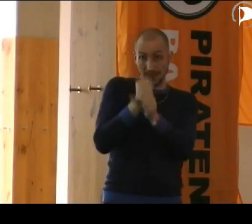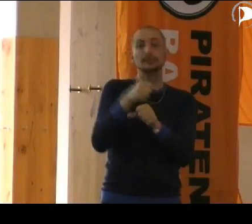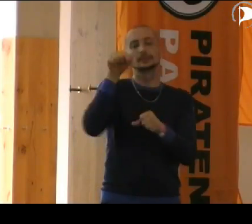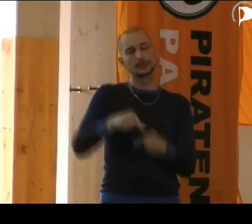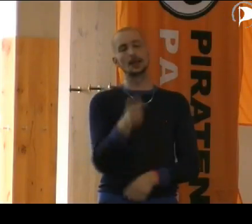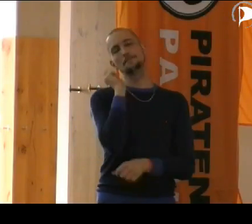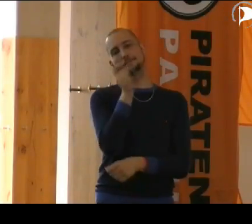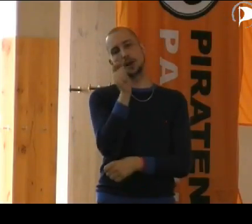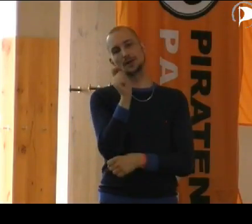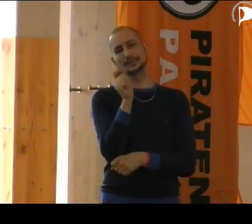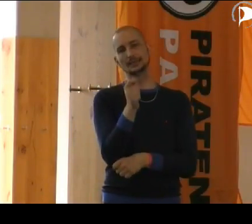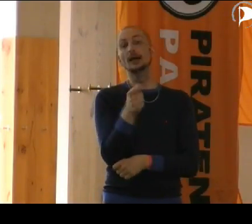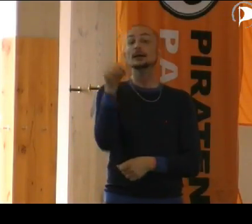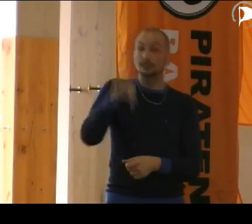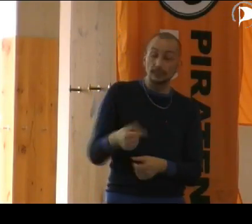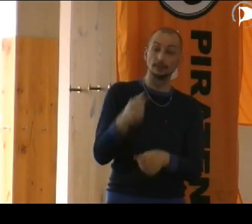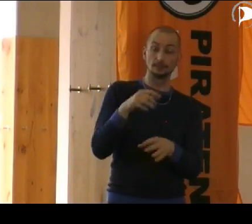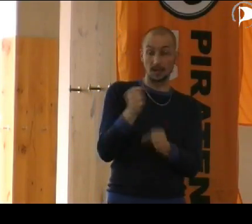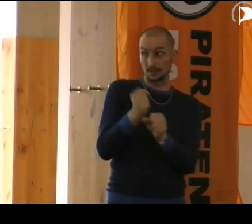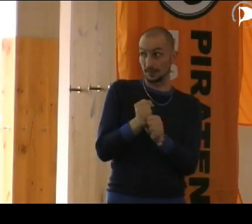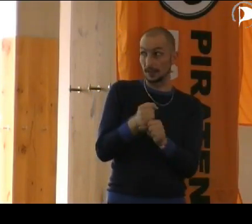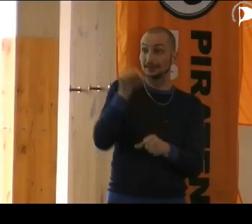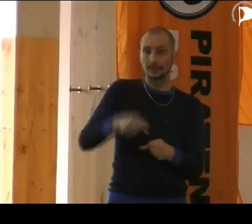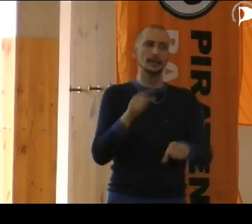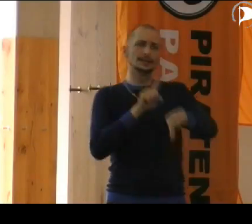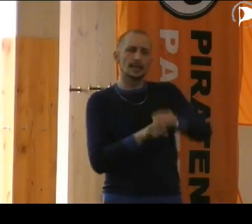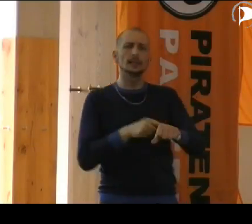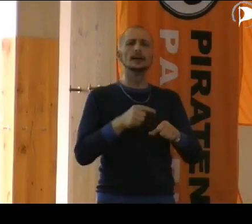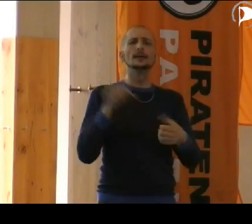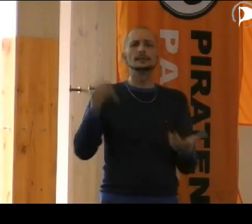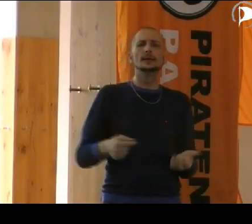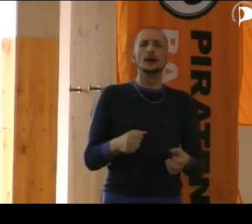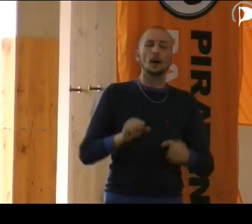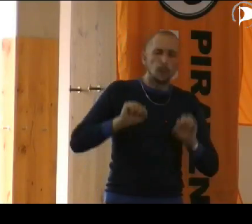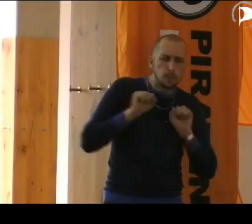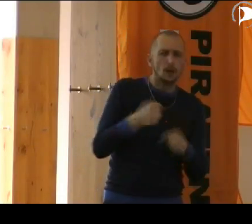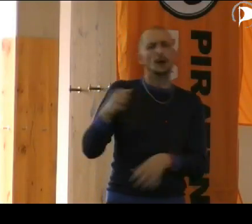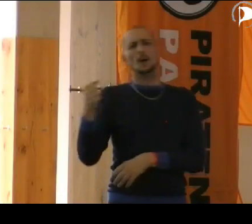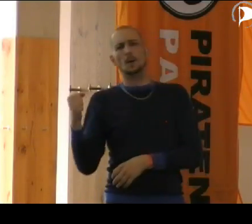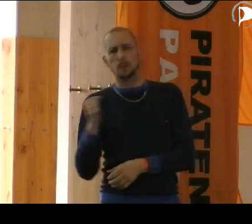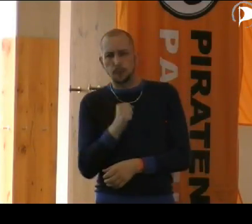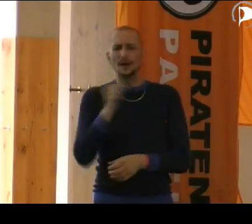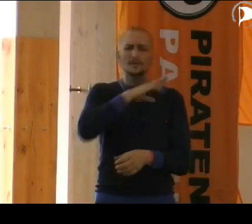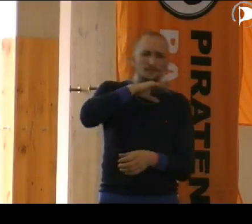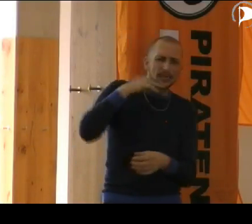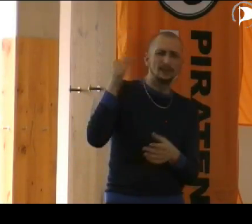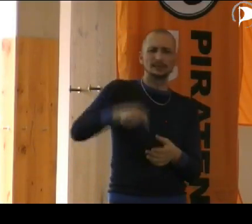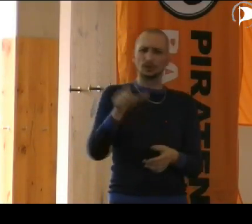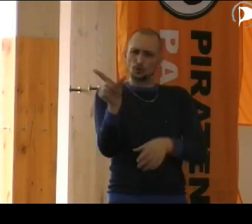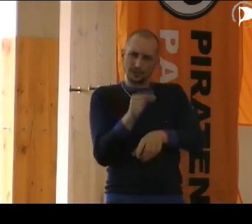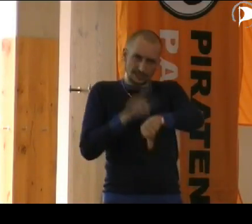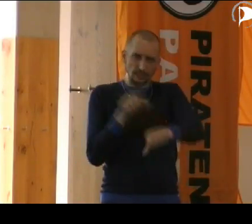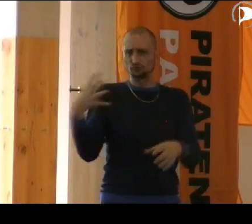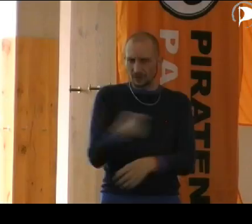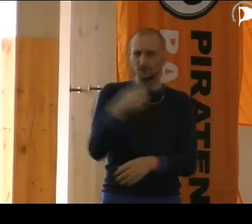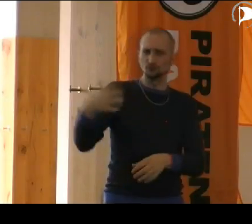zu nehmen viel zeit viel ich war sehr intensiv und ich bin das stark wie viel wird innerhalb kürzester zeit nicht haben jetzt